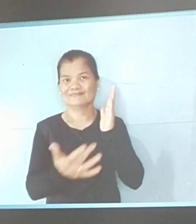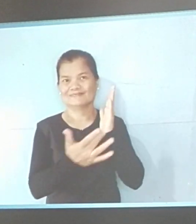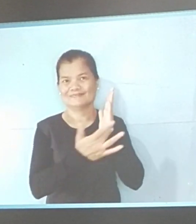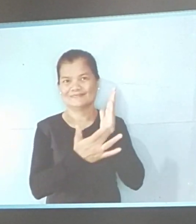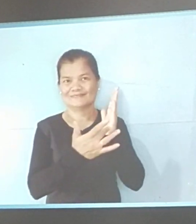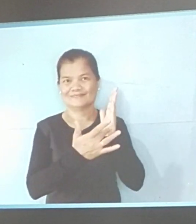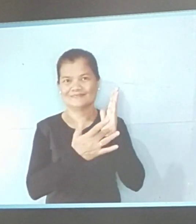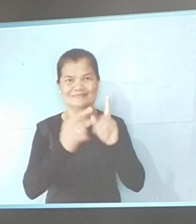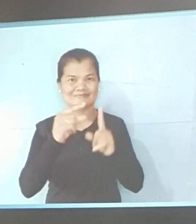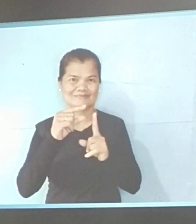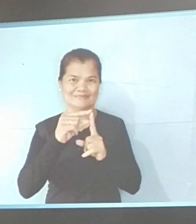Okay.